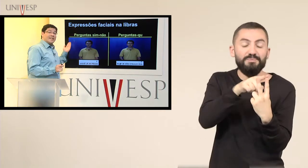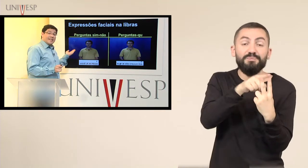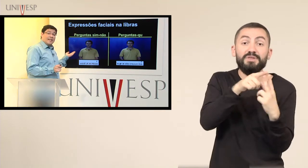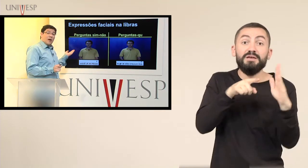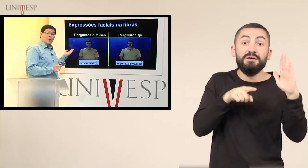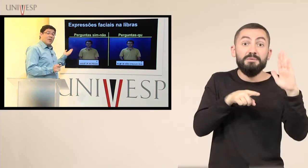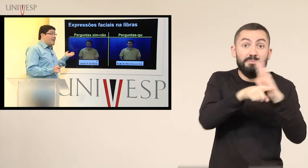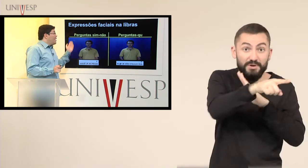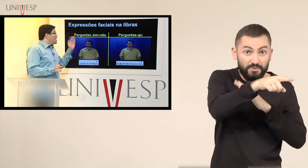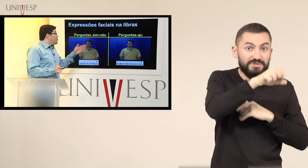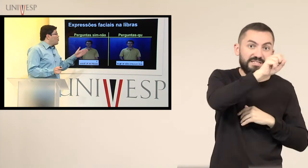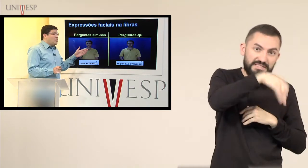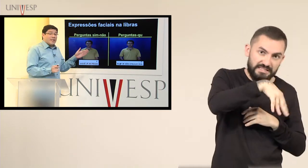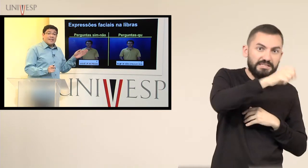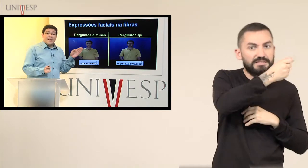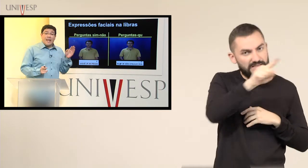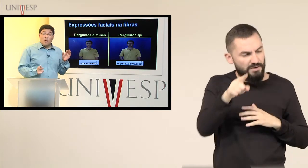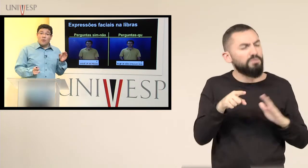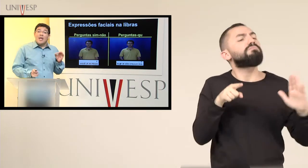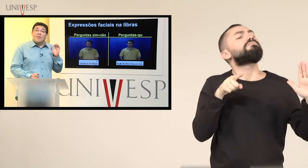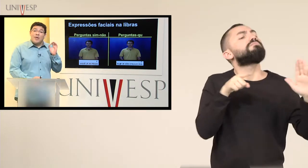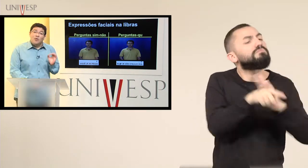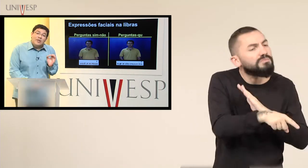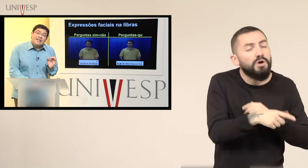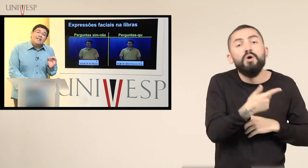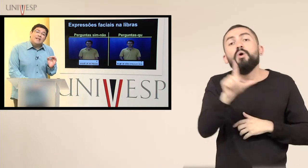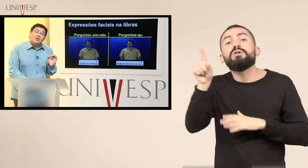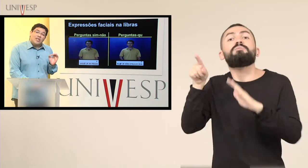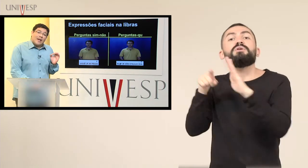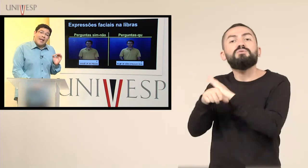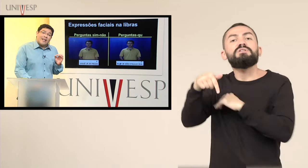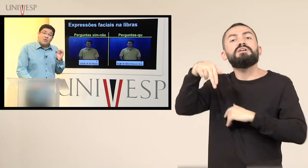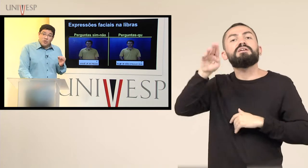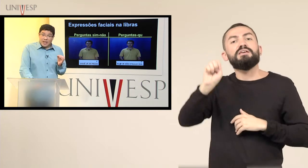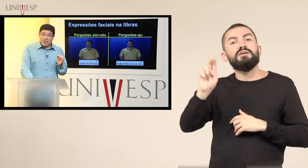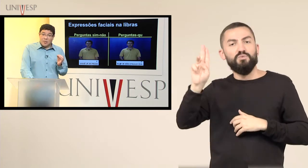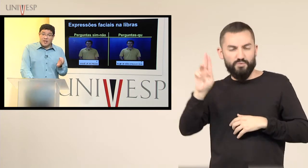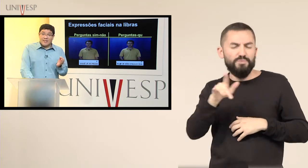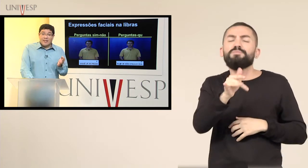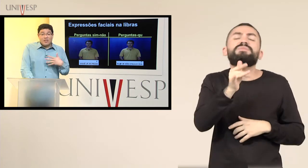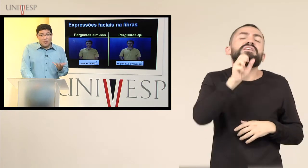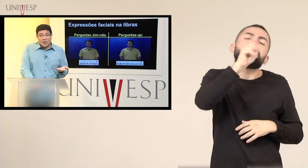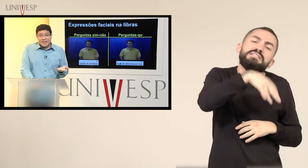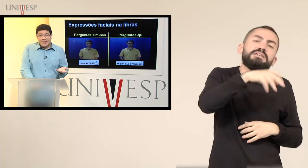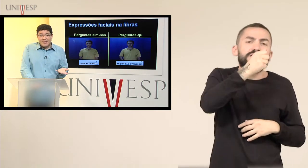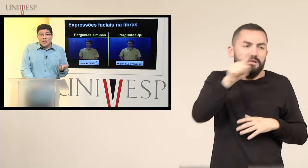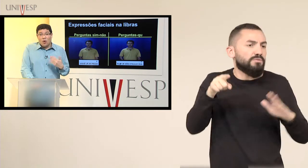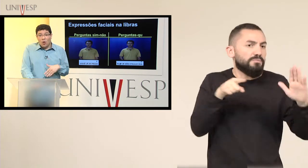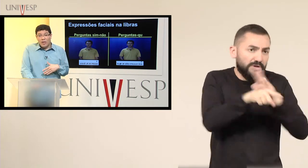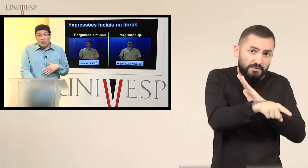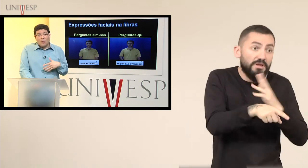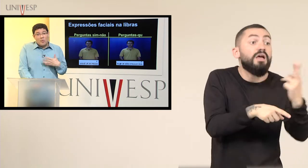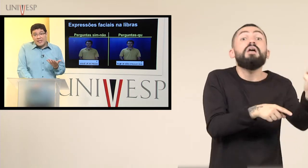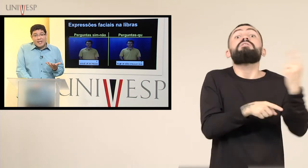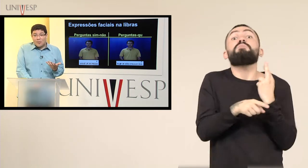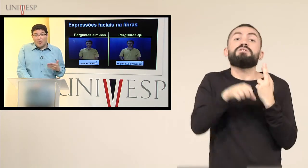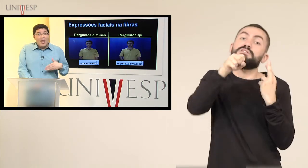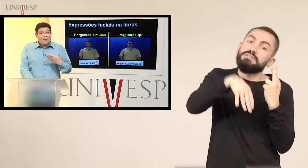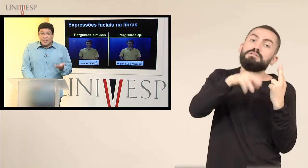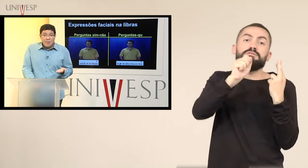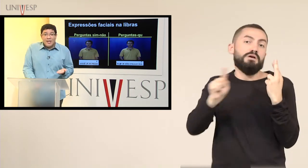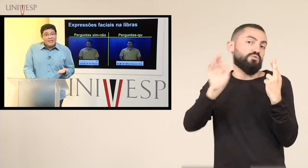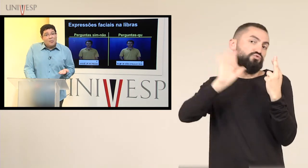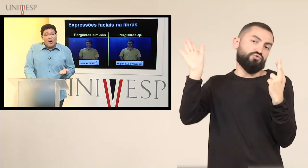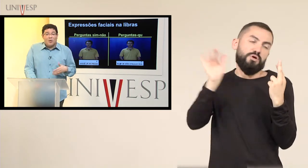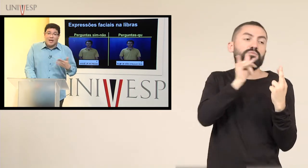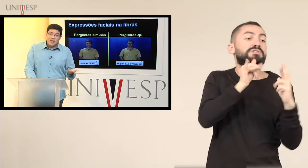perguntas sim-não e as perguntas QU. Perguntas sim-não são aquelas cuja resposta só pode ser sim ou não. Como, por exemplo,